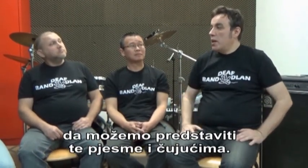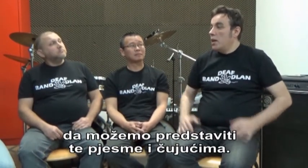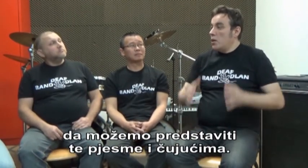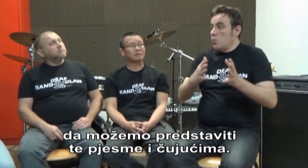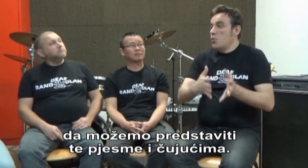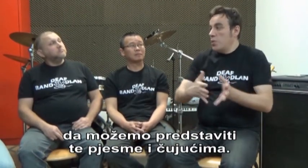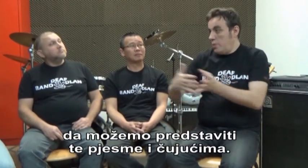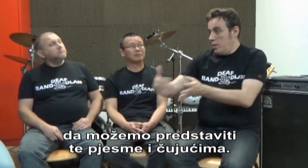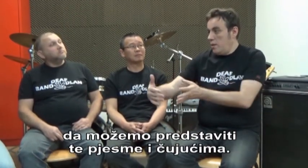i čujućim